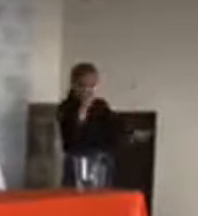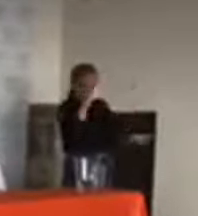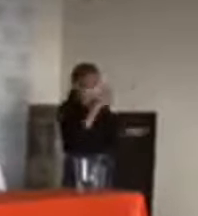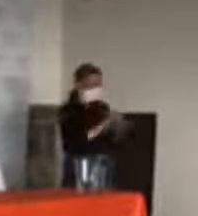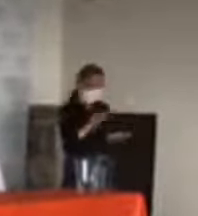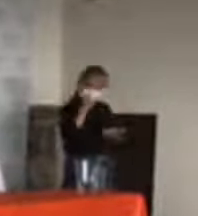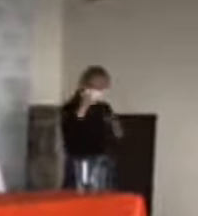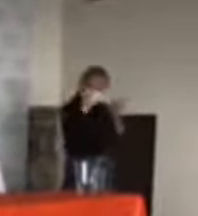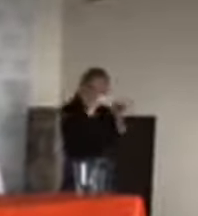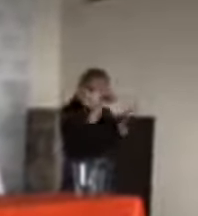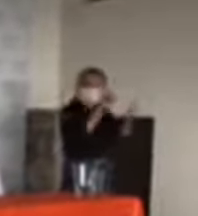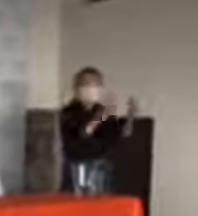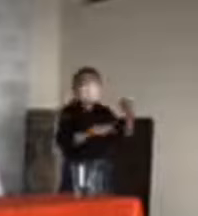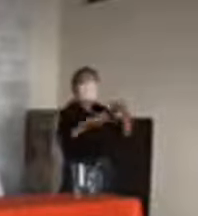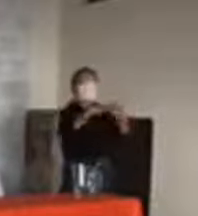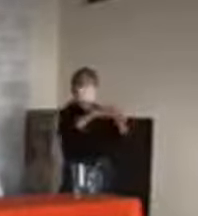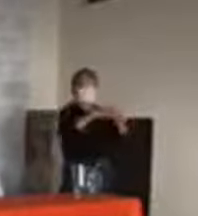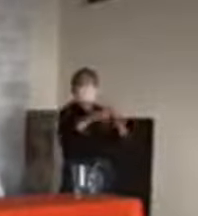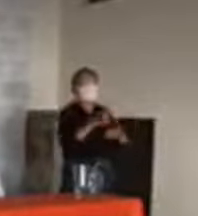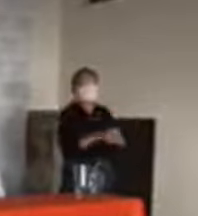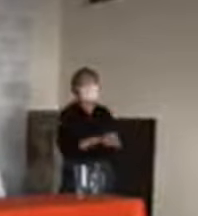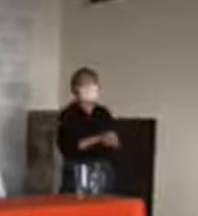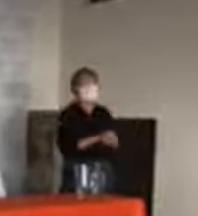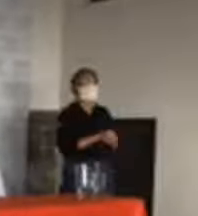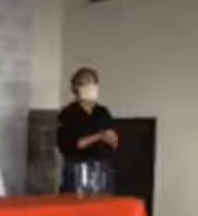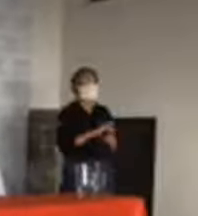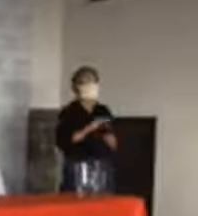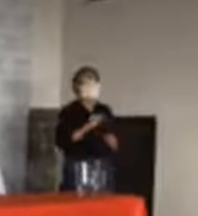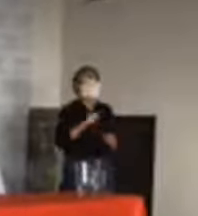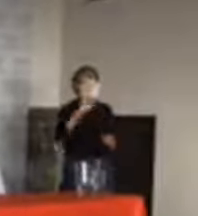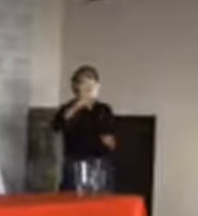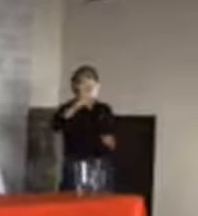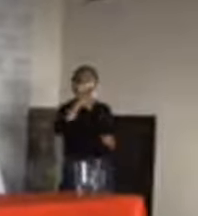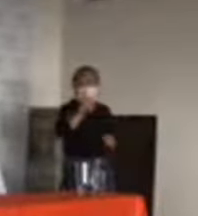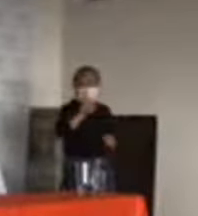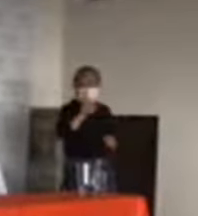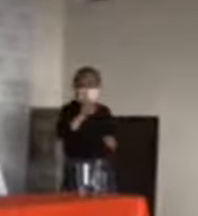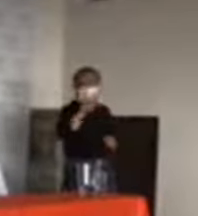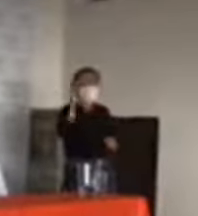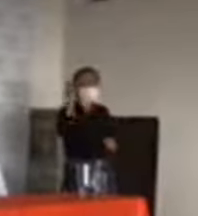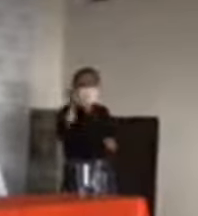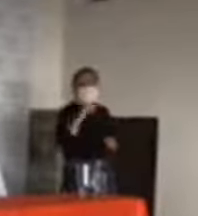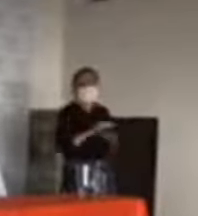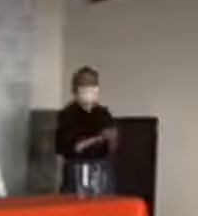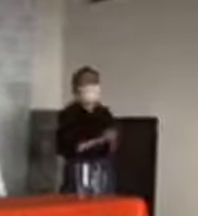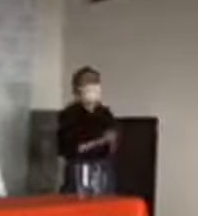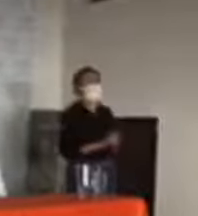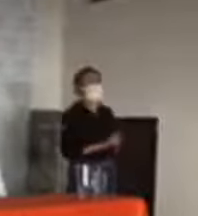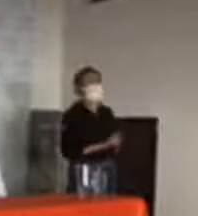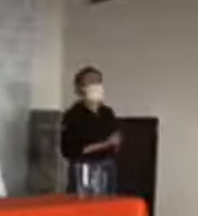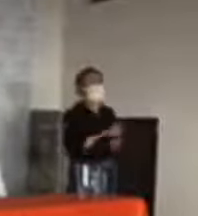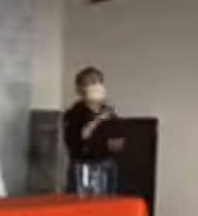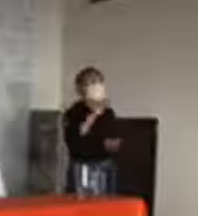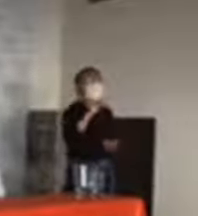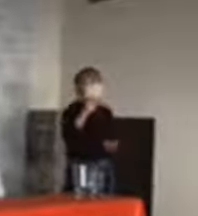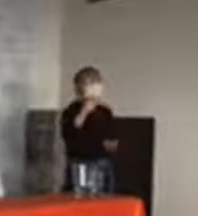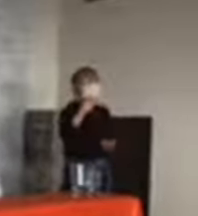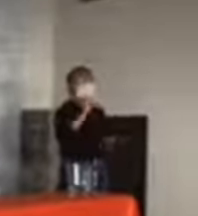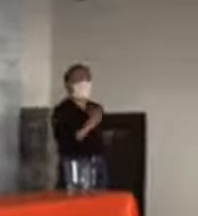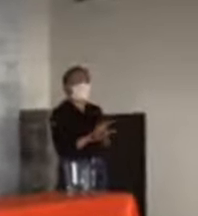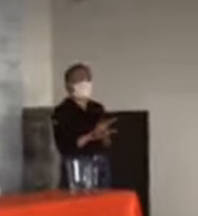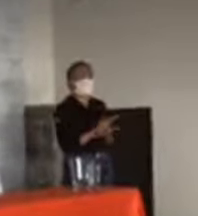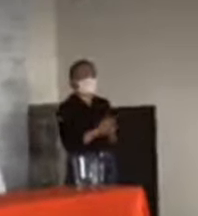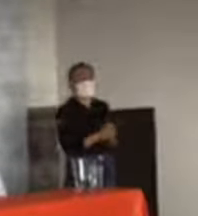de la Comunidad Europea: Tamaulipas, Chiapas y Colima. Solo 3.